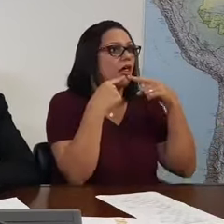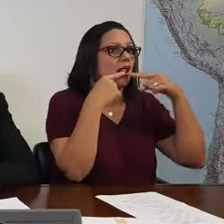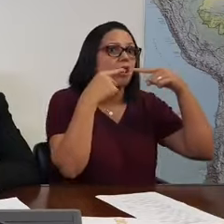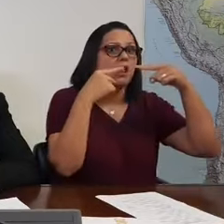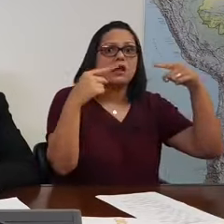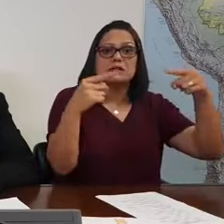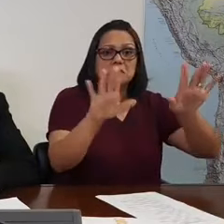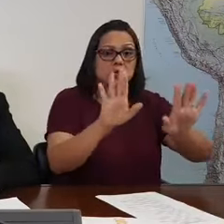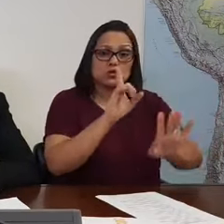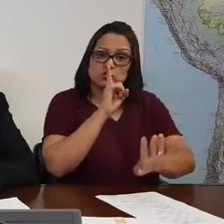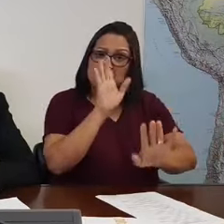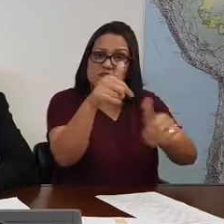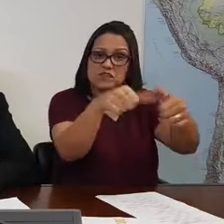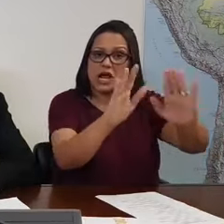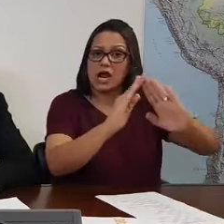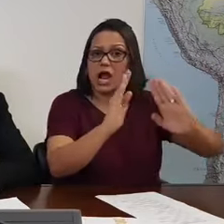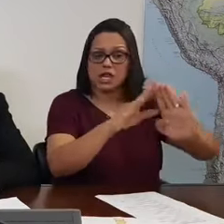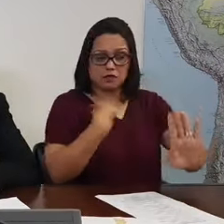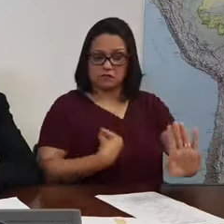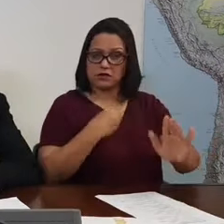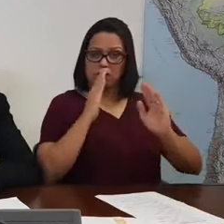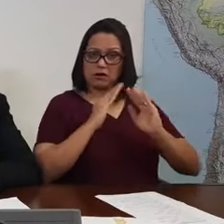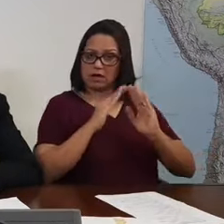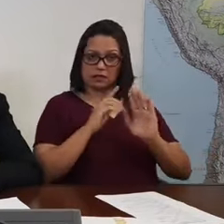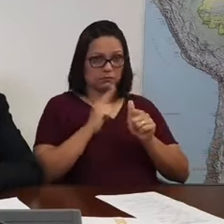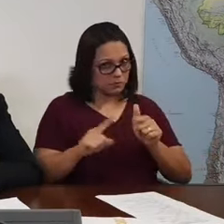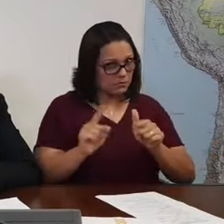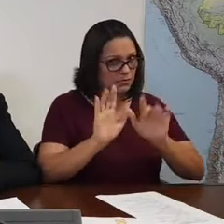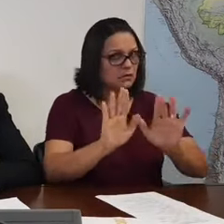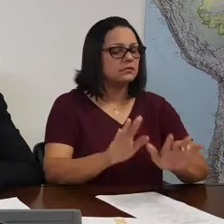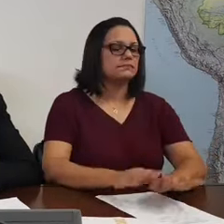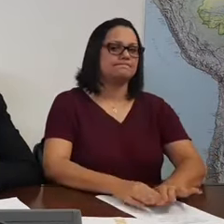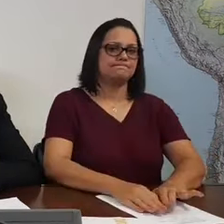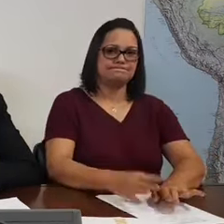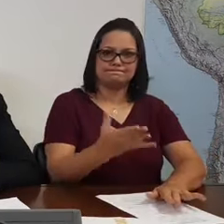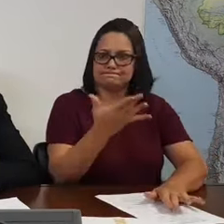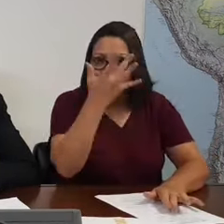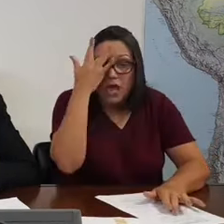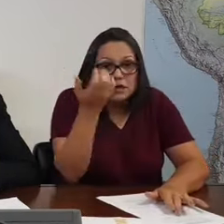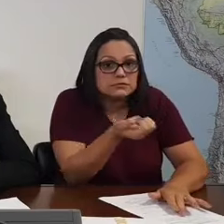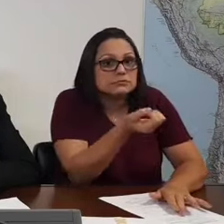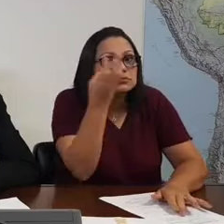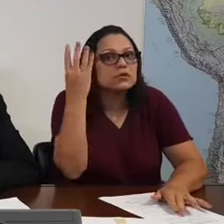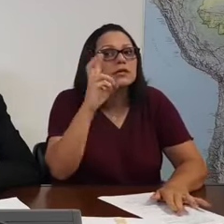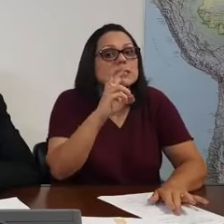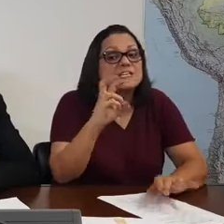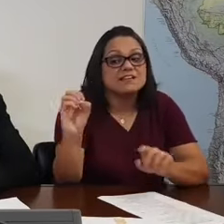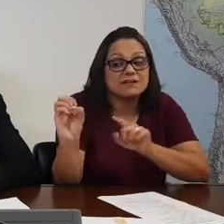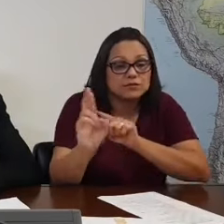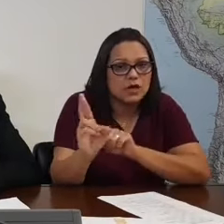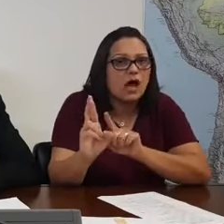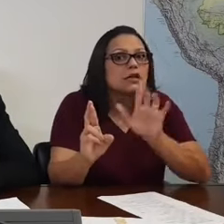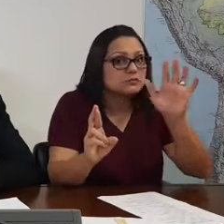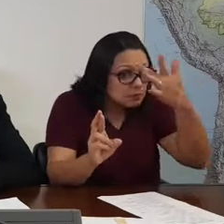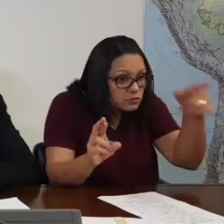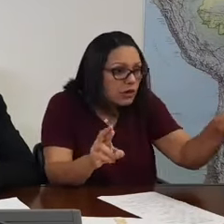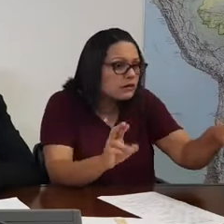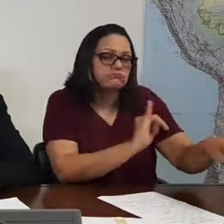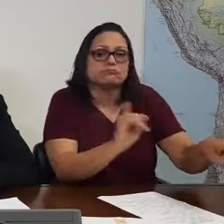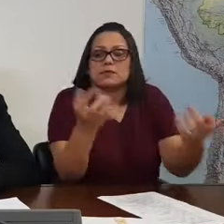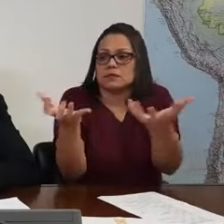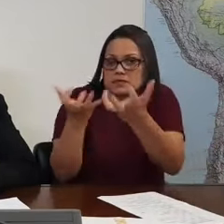é só ficar na tua, fica em casa, tranquilo, sem problema. Agora, tem muita, mas muita gente que R$500 faz falta.